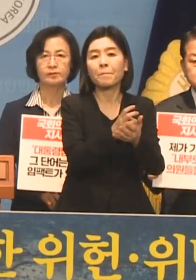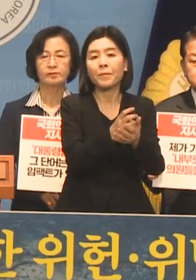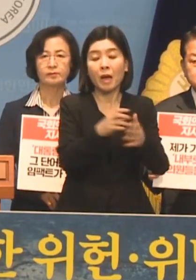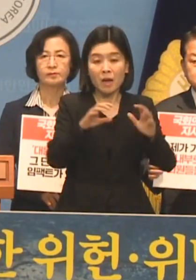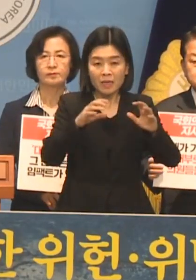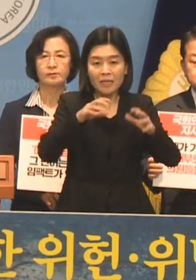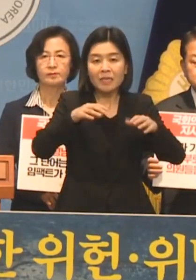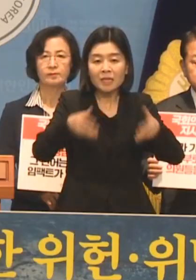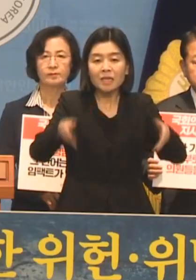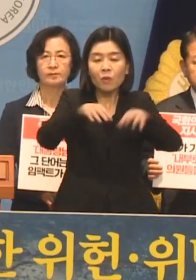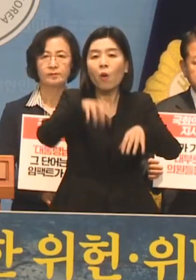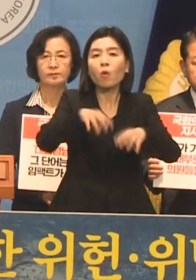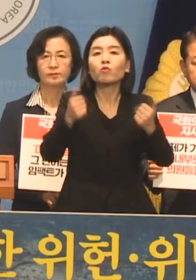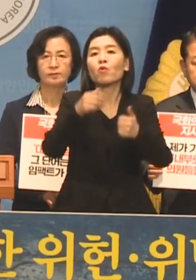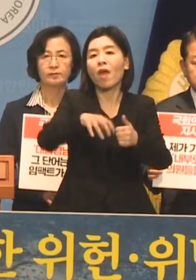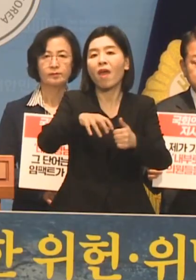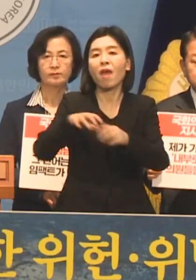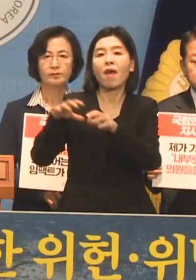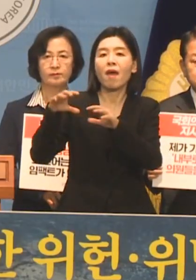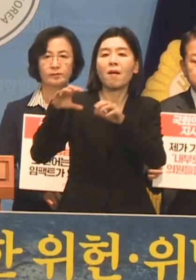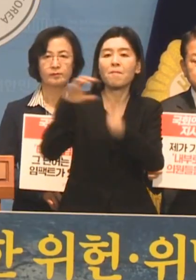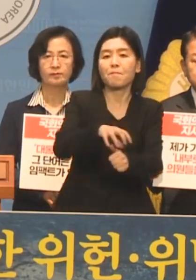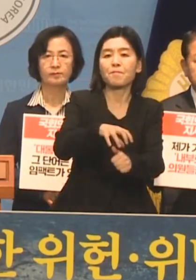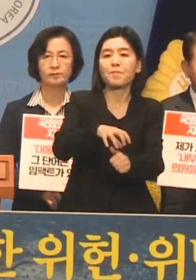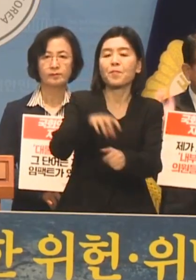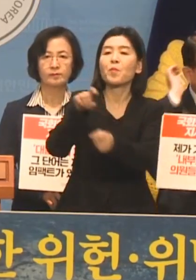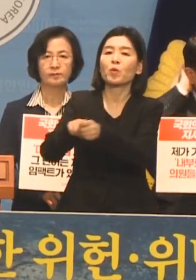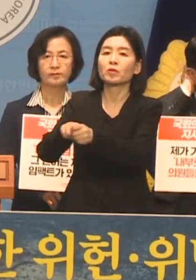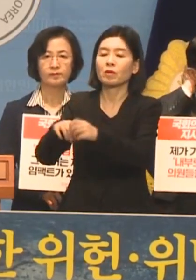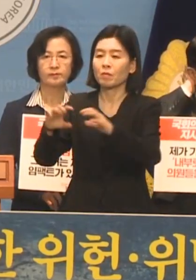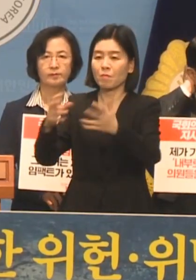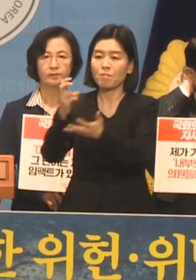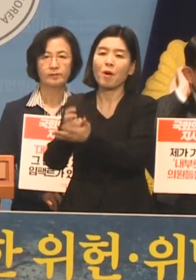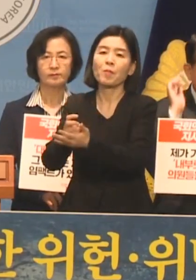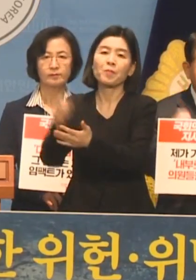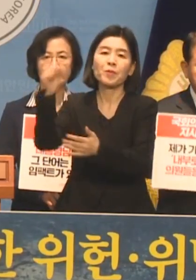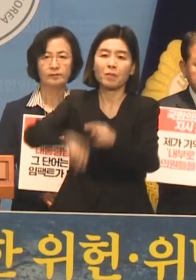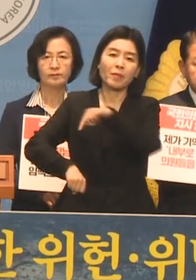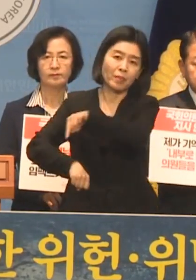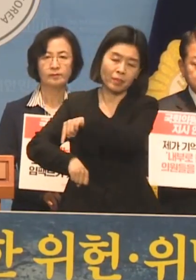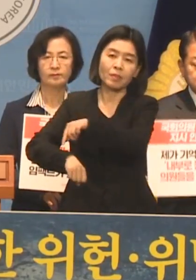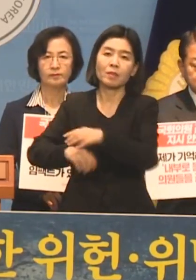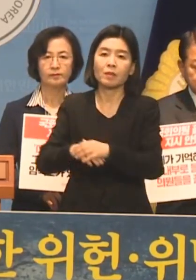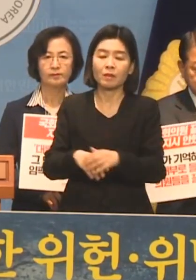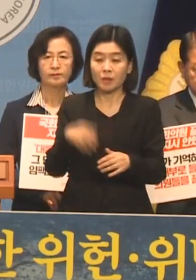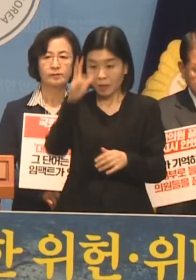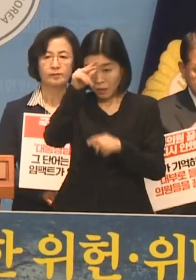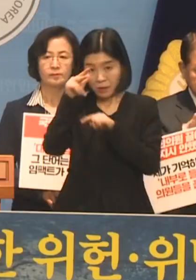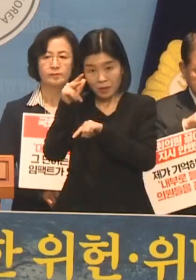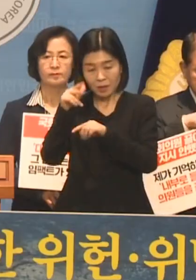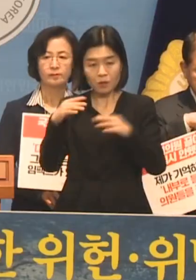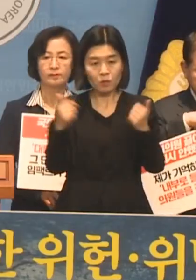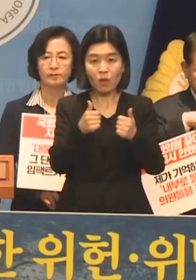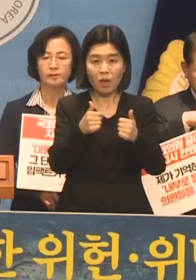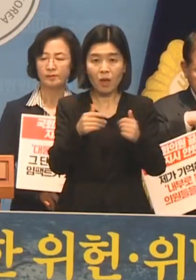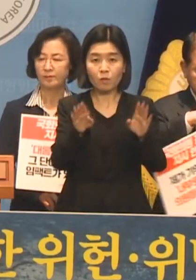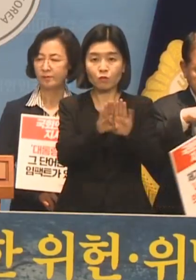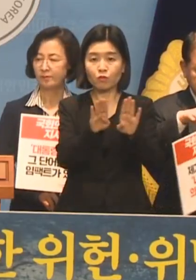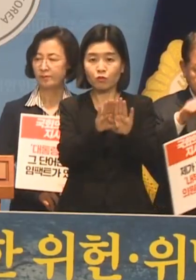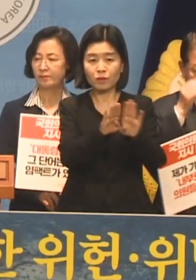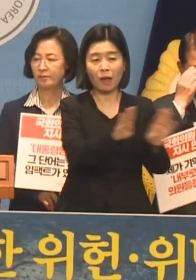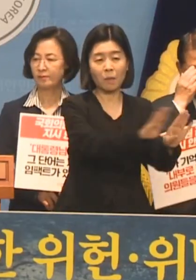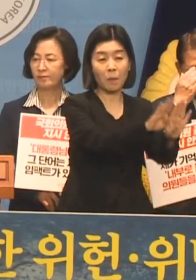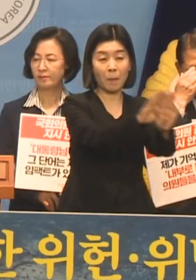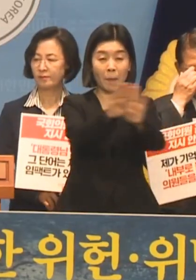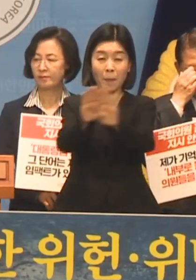점에서 명백한 헌법 위반입니다. 그날 경찰은 국회의 모든 외곽문을